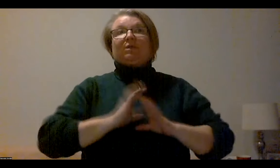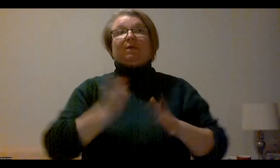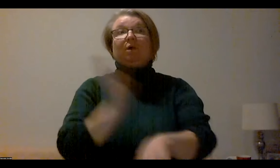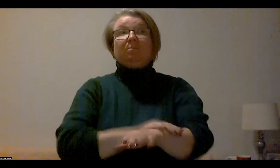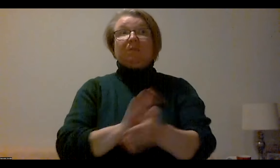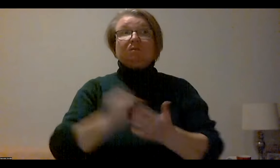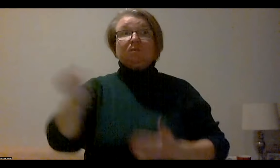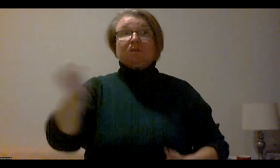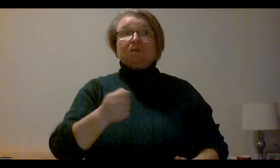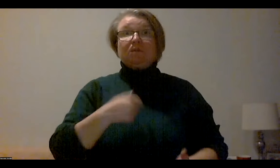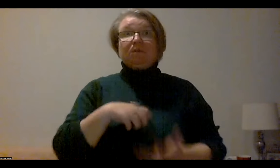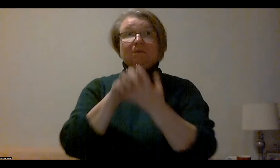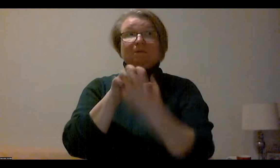sanonut,